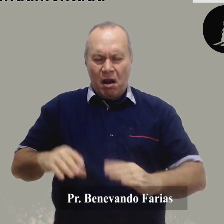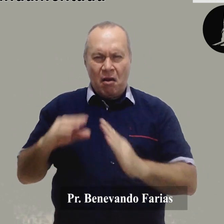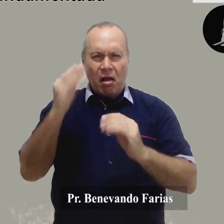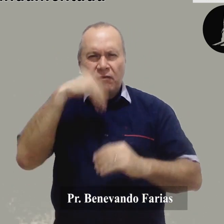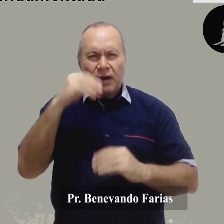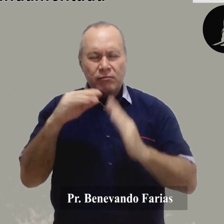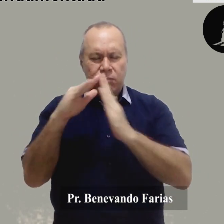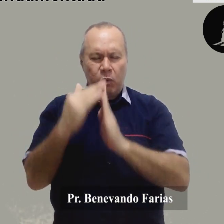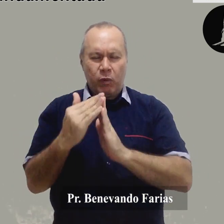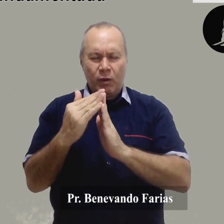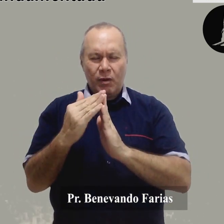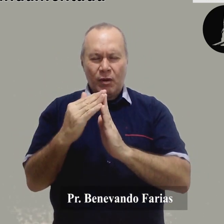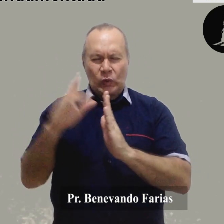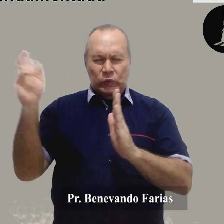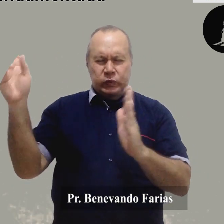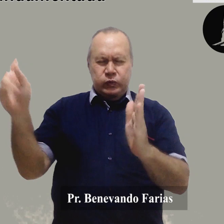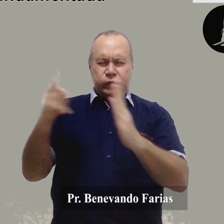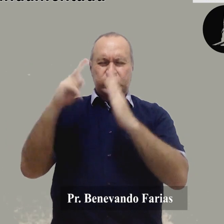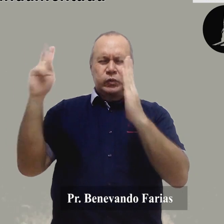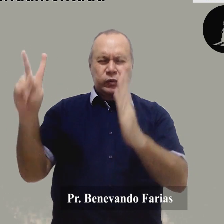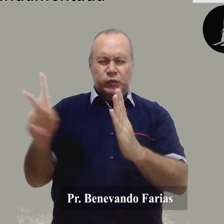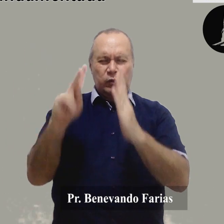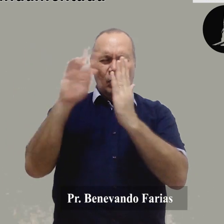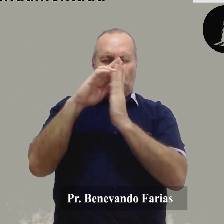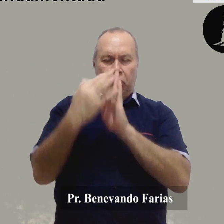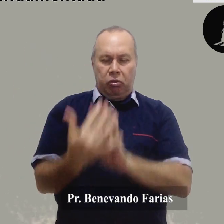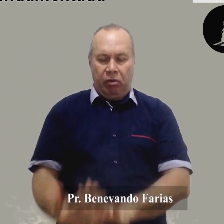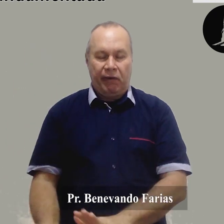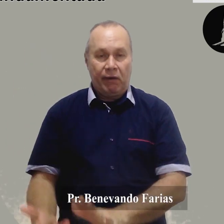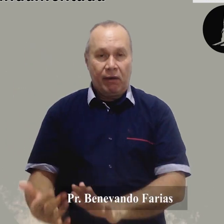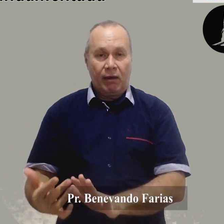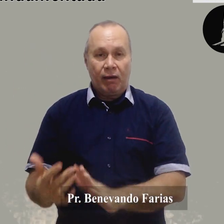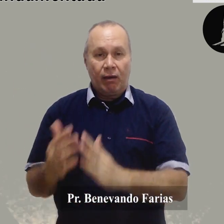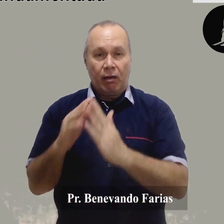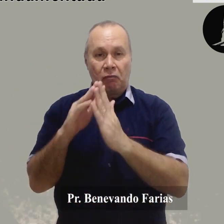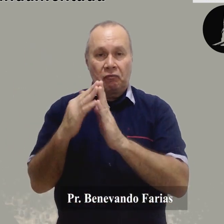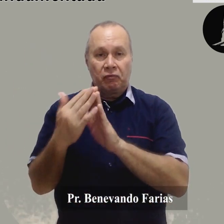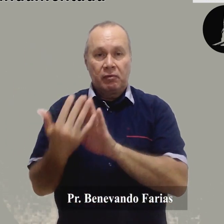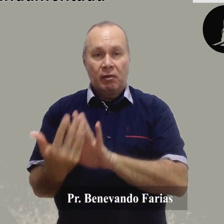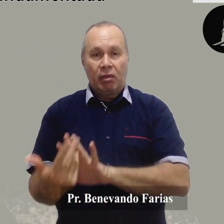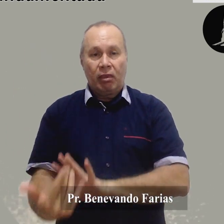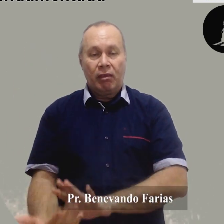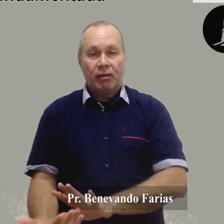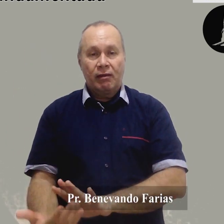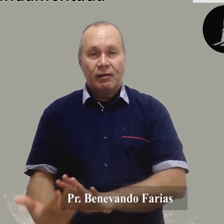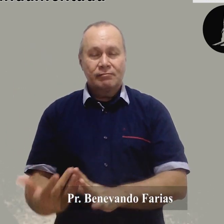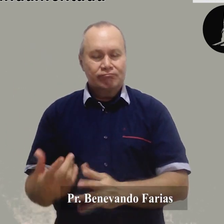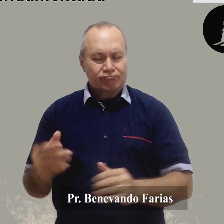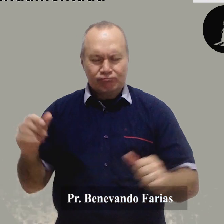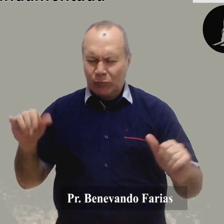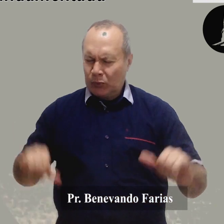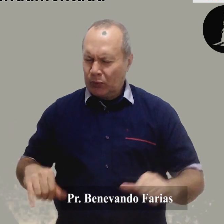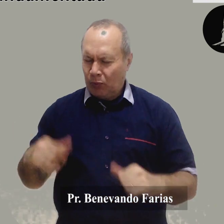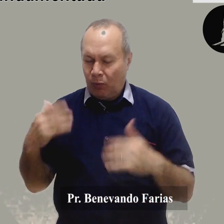a sua casa sobre a areia. A tempestade veio, o vento forte bateu contra aquela casa e ela caiu